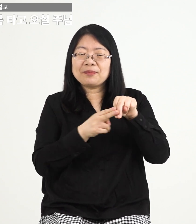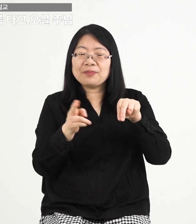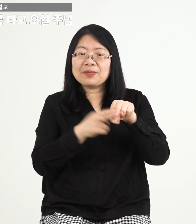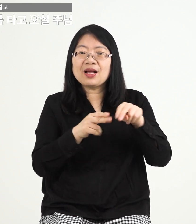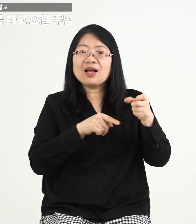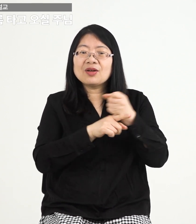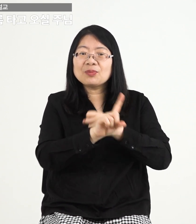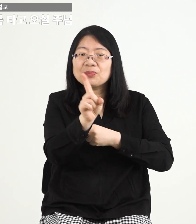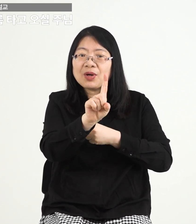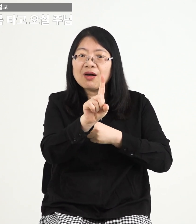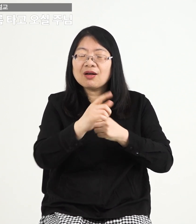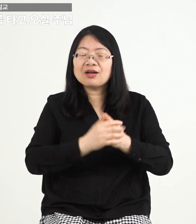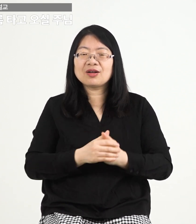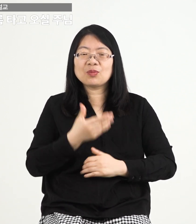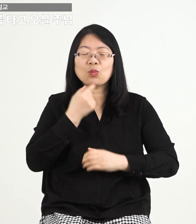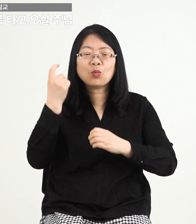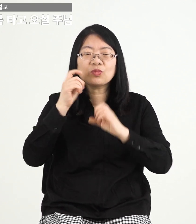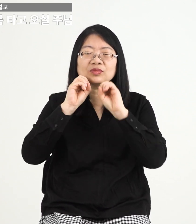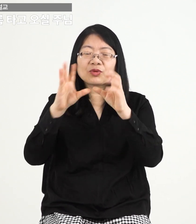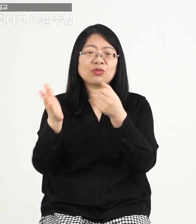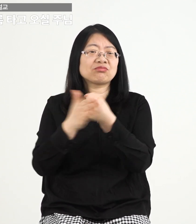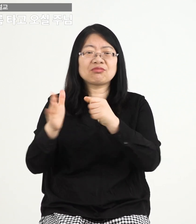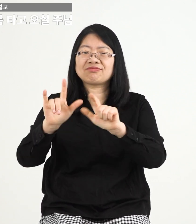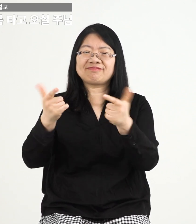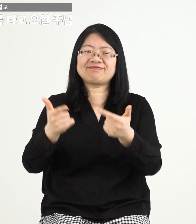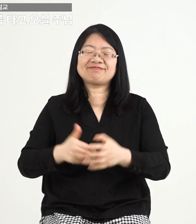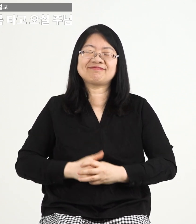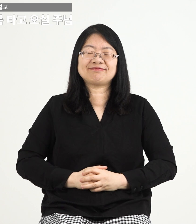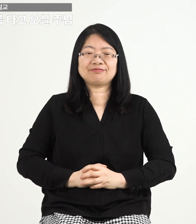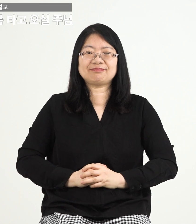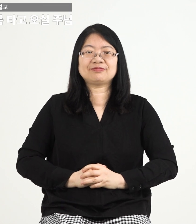것은 복음을 전했기 때문이 아니에요.